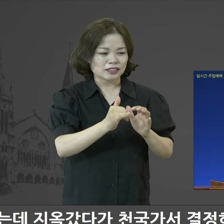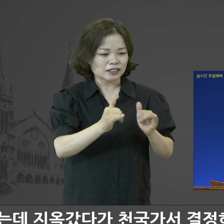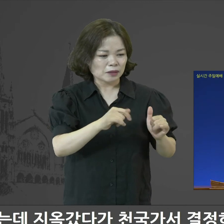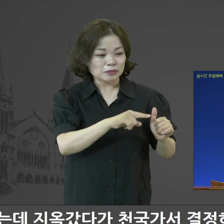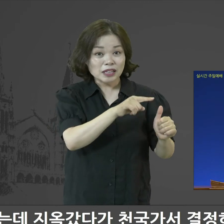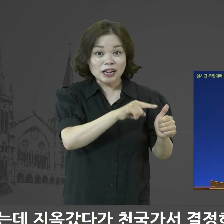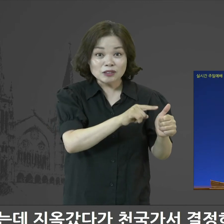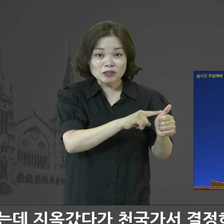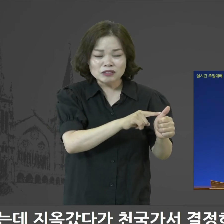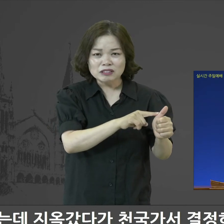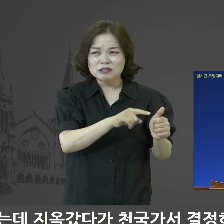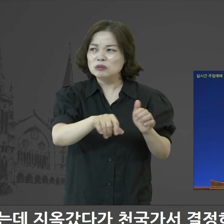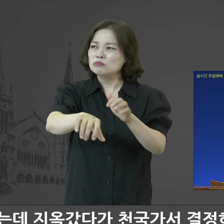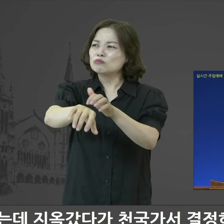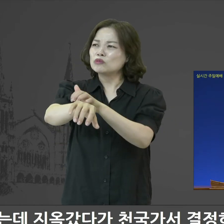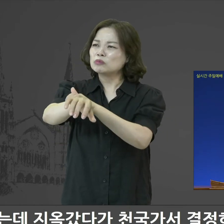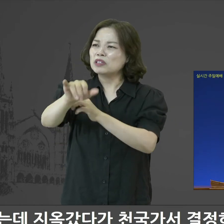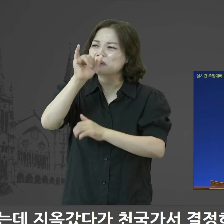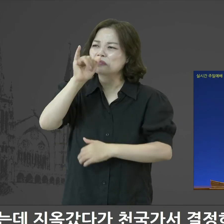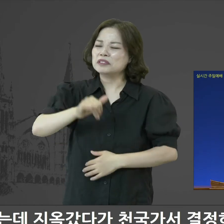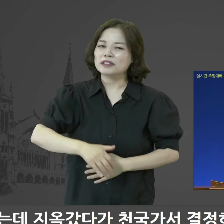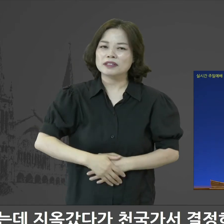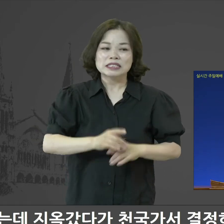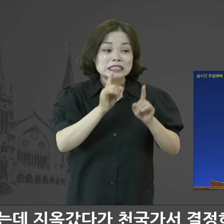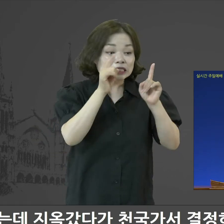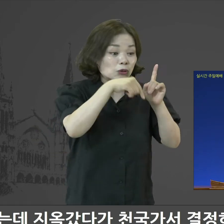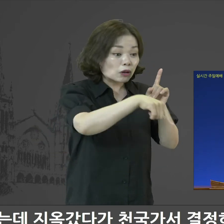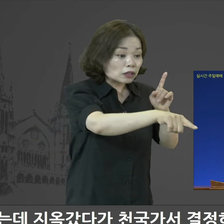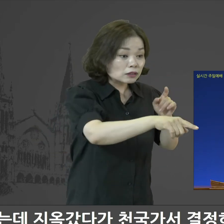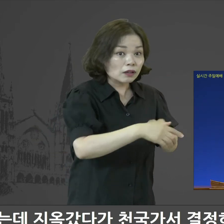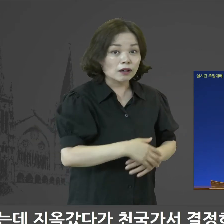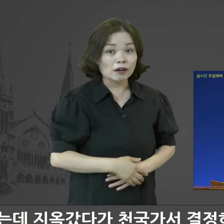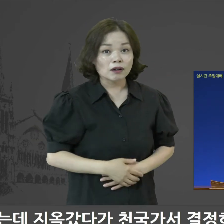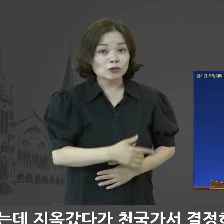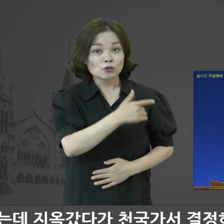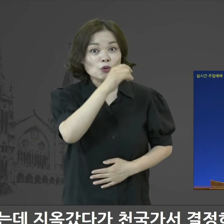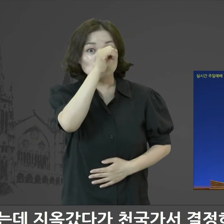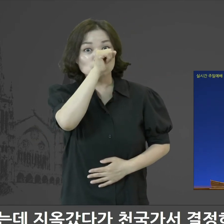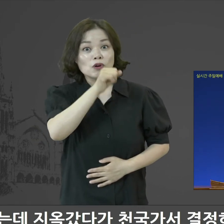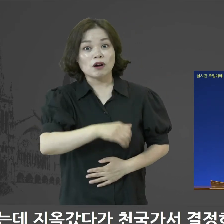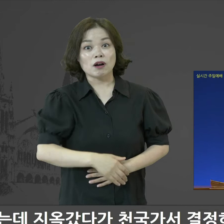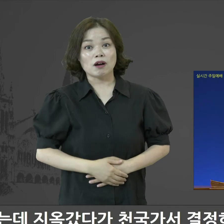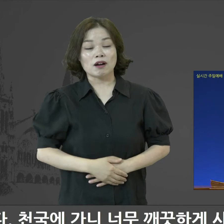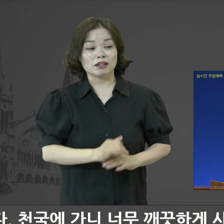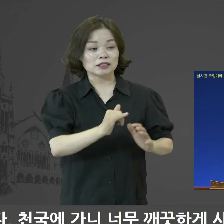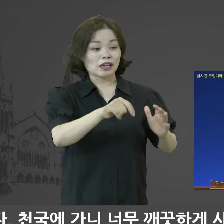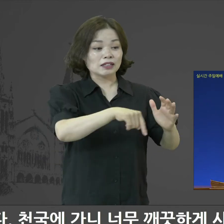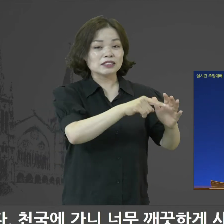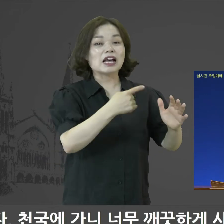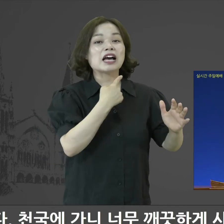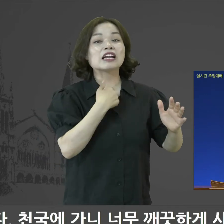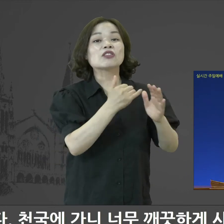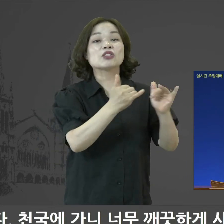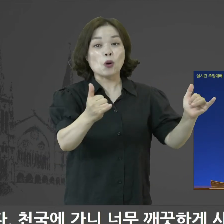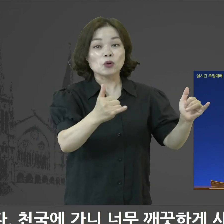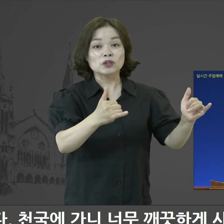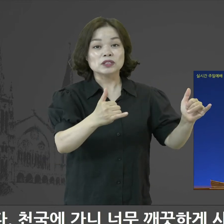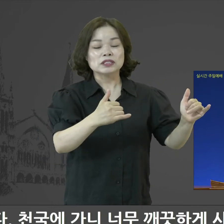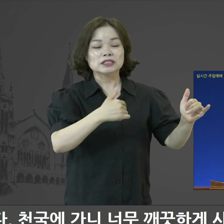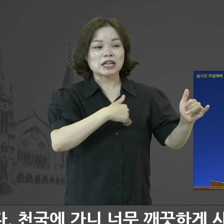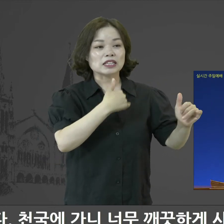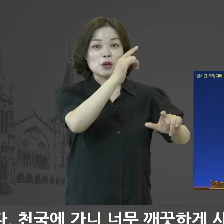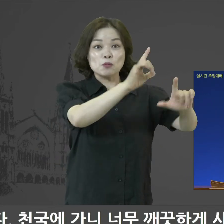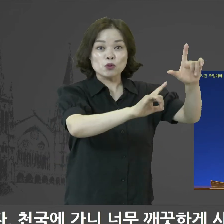사람에게 불편함을 느꼈답니다. 지옥에 가보니까 너무 좋은 거야. 세상 속에 살던 자기의 그